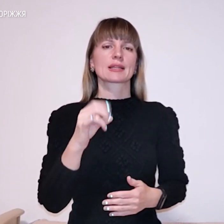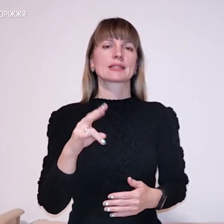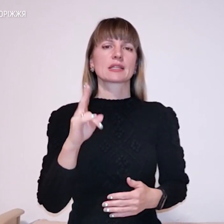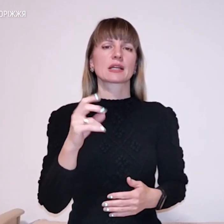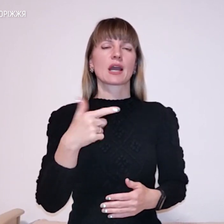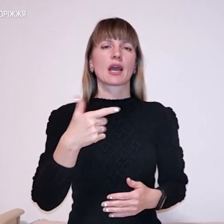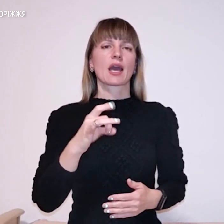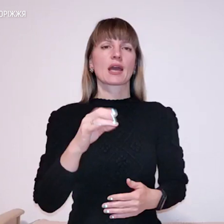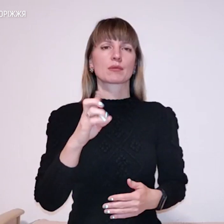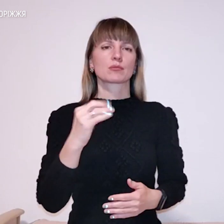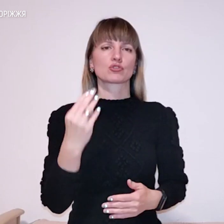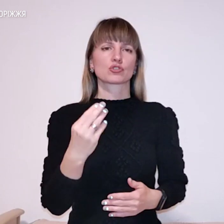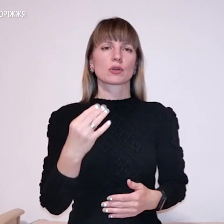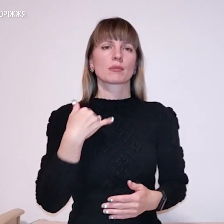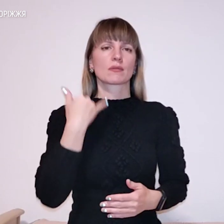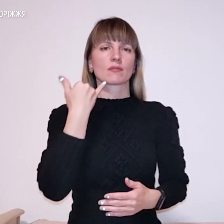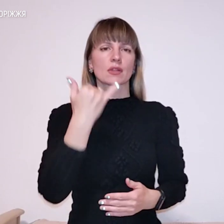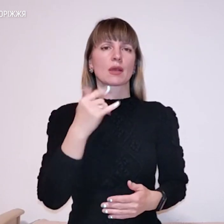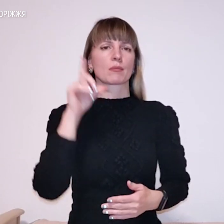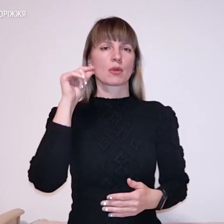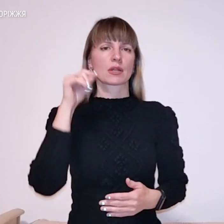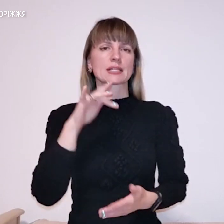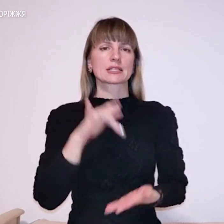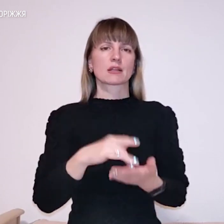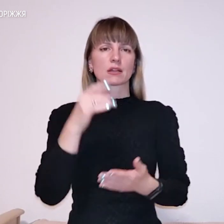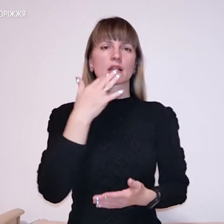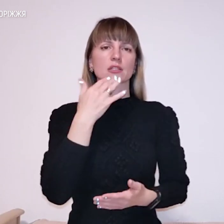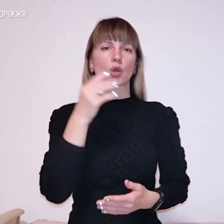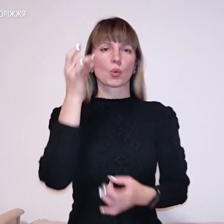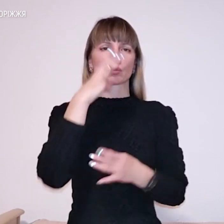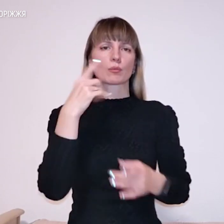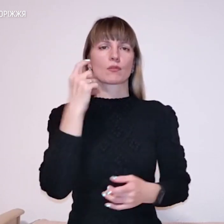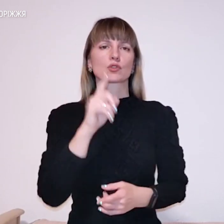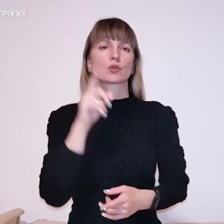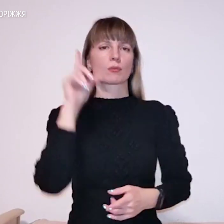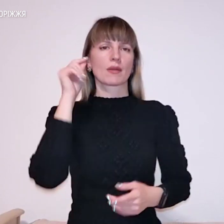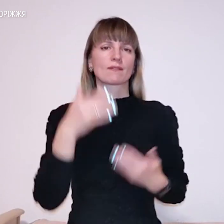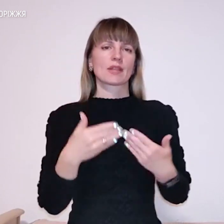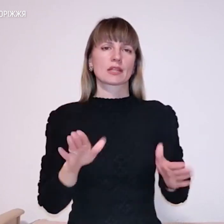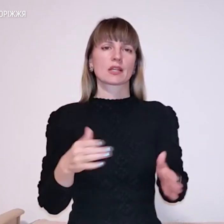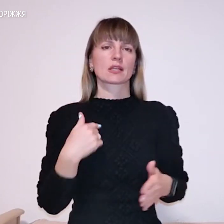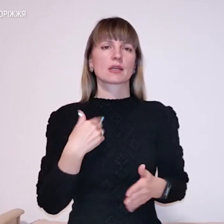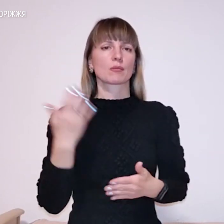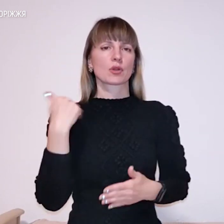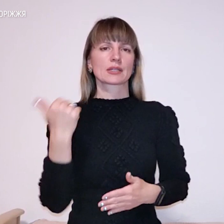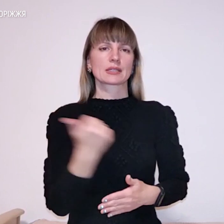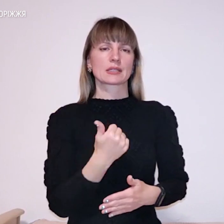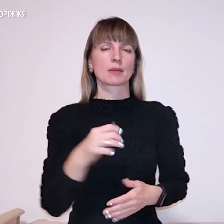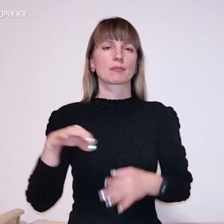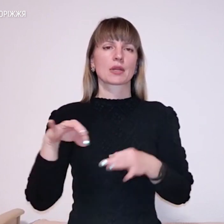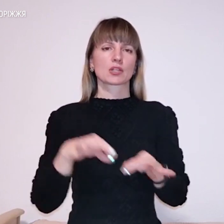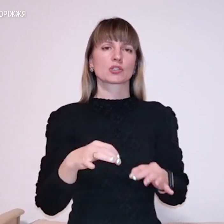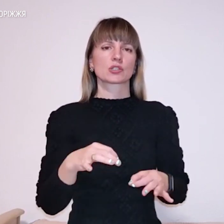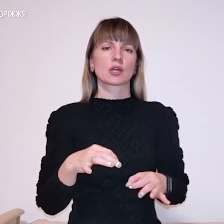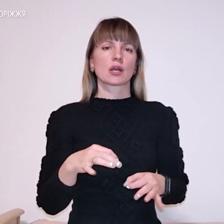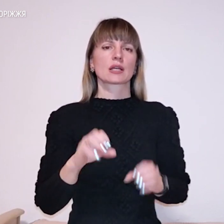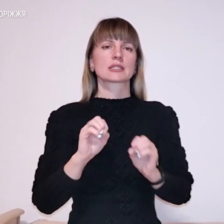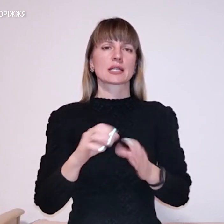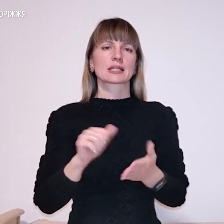зателефонувала бібліотекарка з Центру національних культур і повідомила, що бібліотека відкрилась, адже я минулого тижня приїжджала здати книжки, а вона не